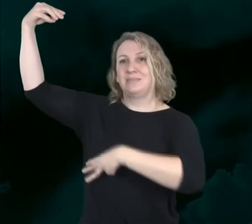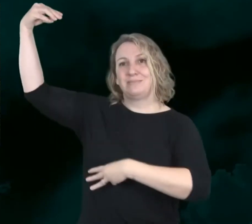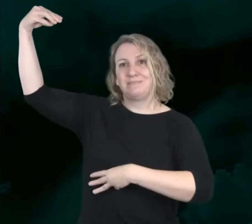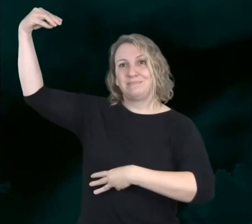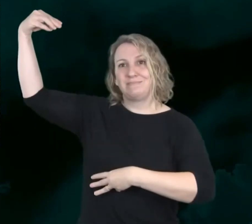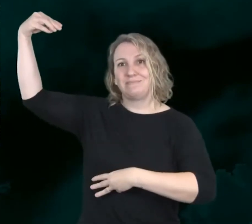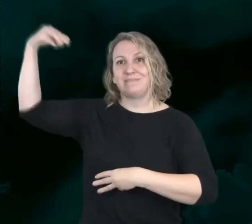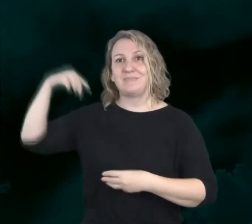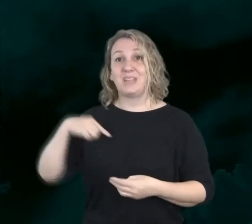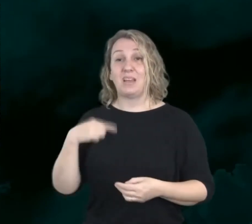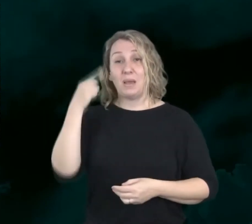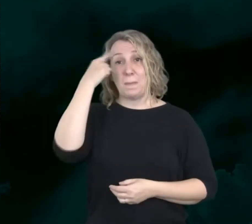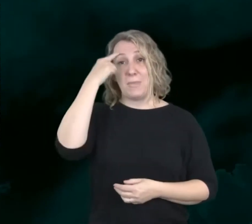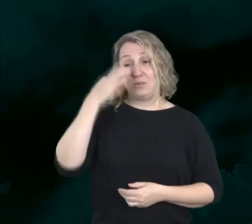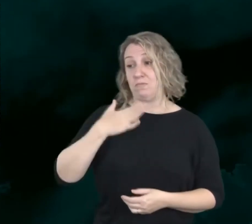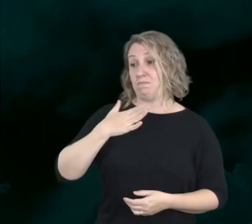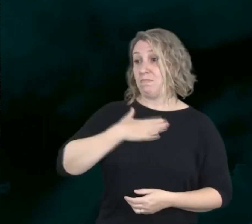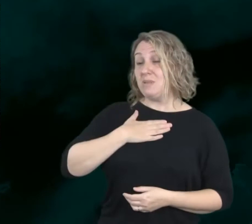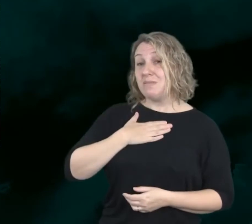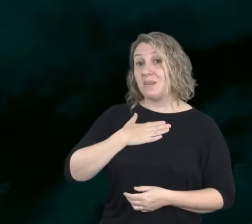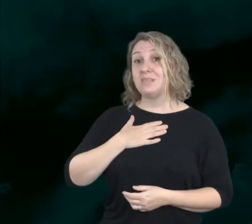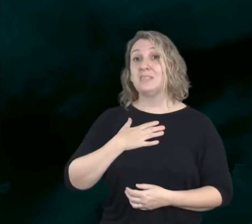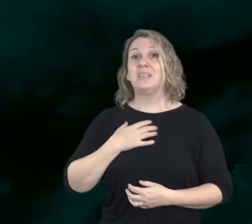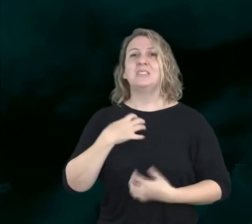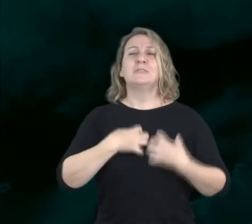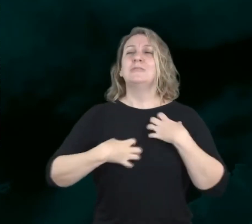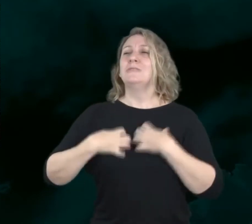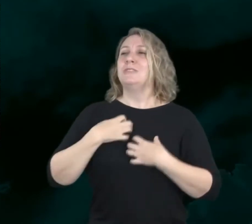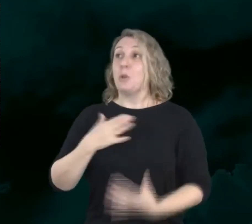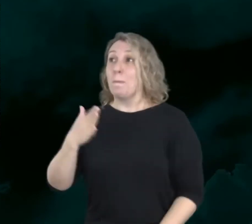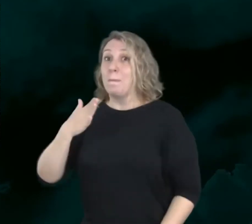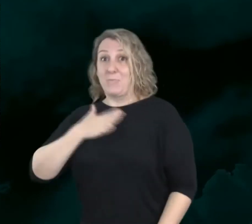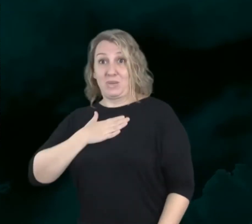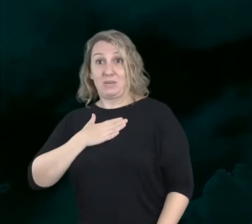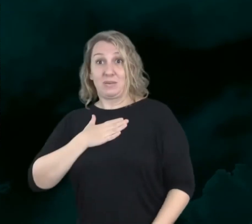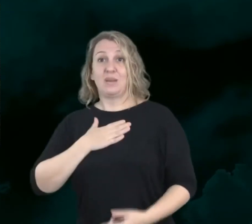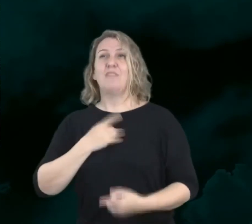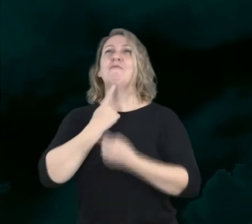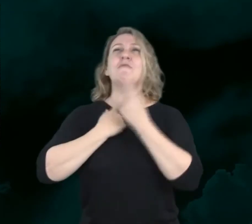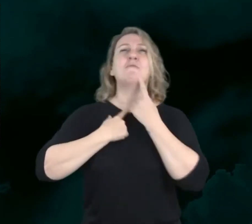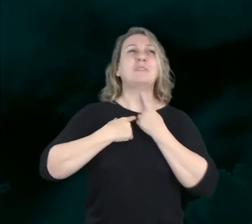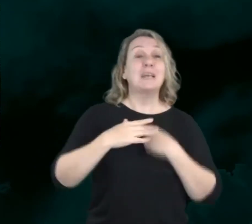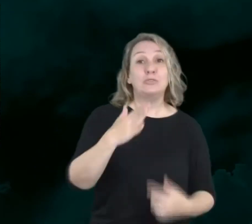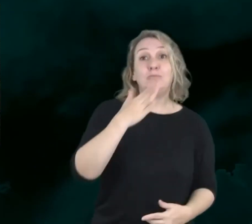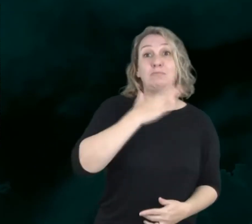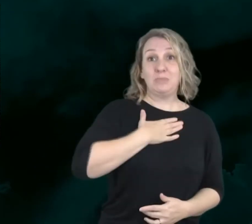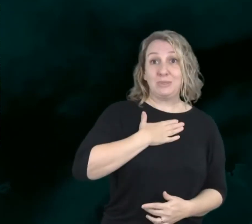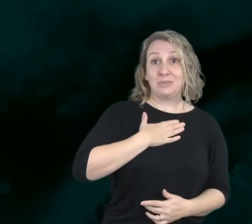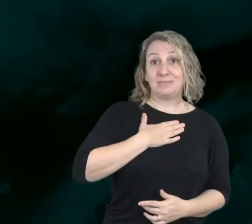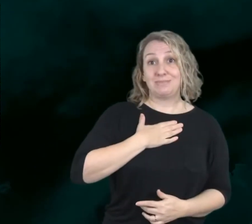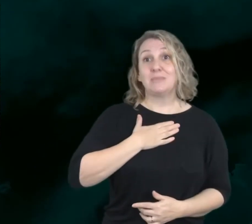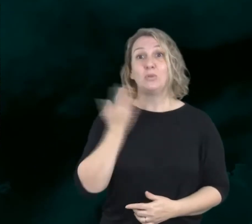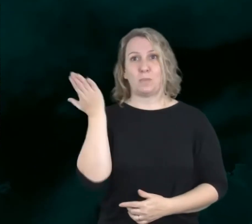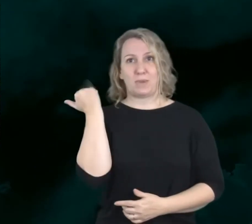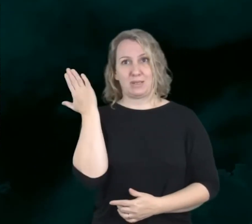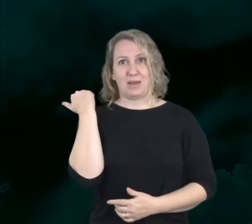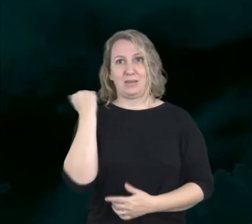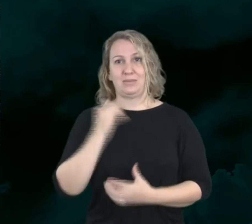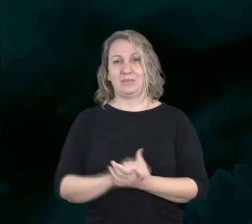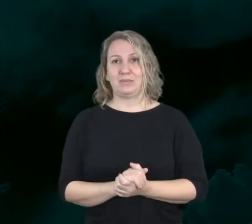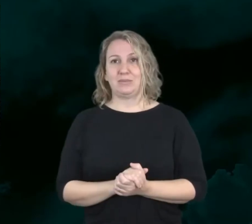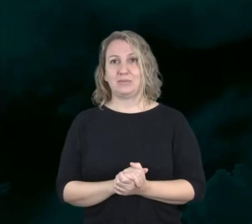pensava o que queria pensar, a nossa emoção gostava das coisas, às vezes, muitas vezes, dos prazeres do pecado, e a